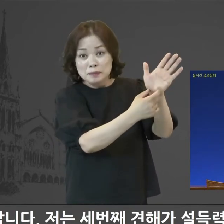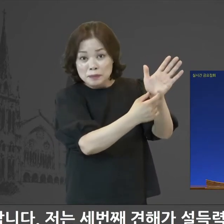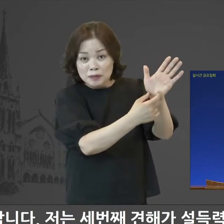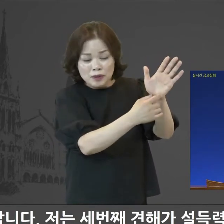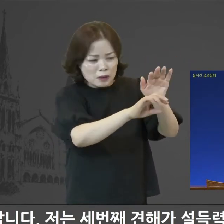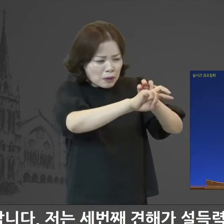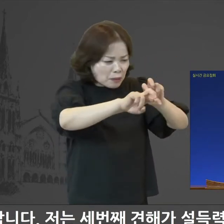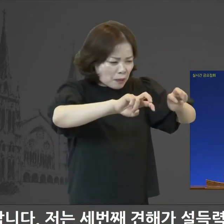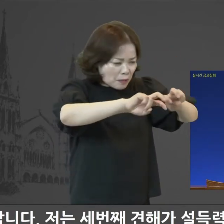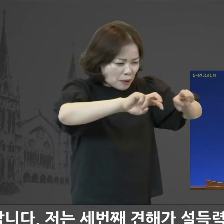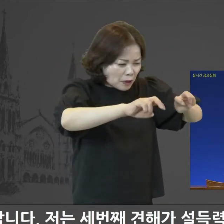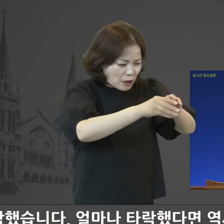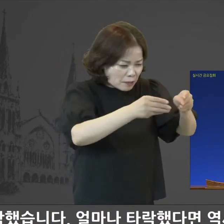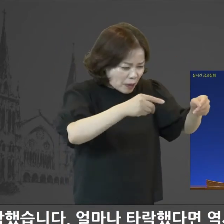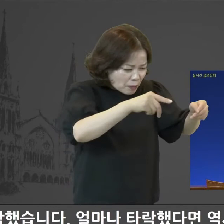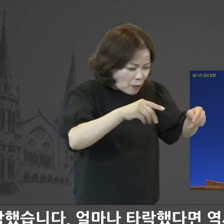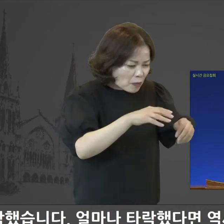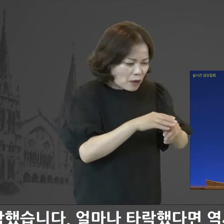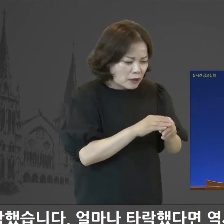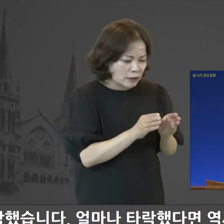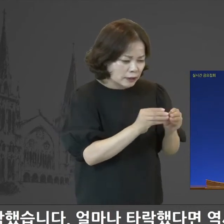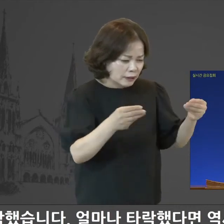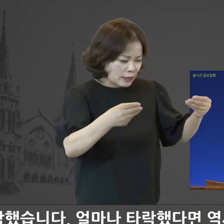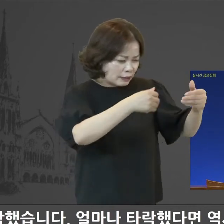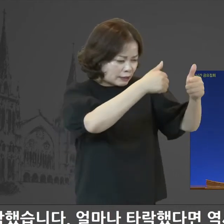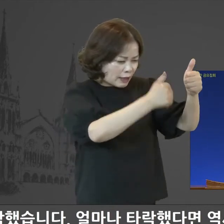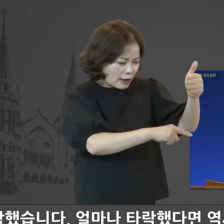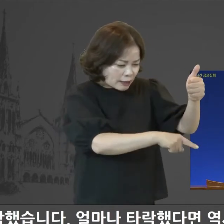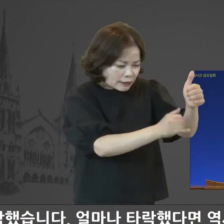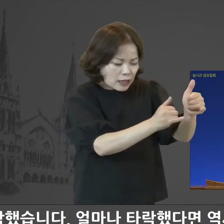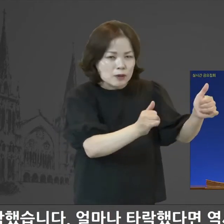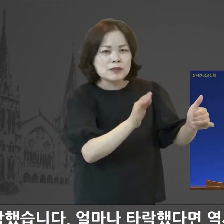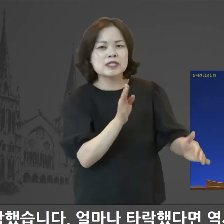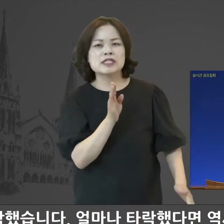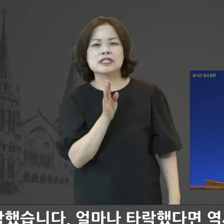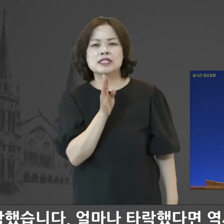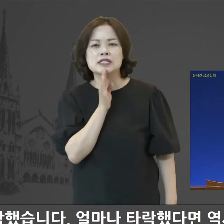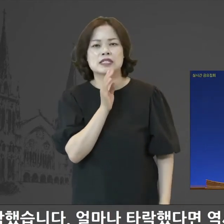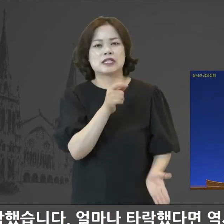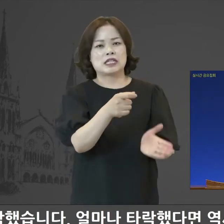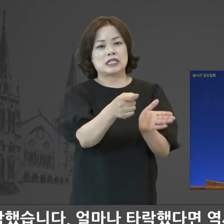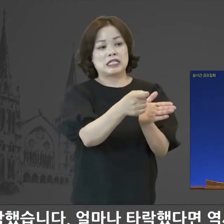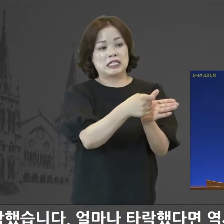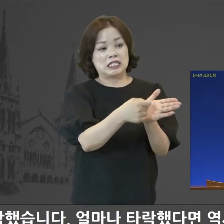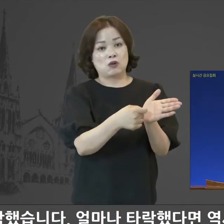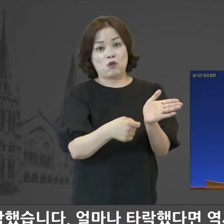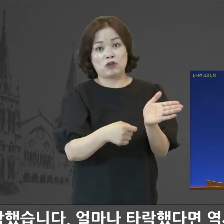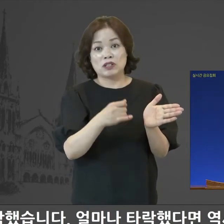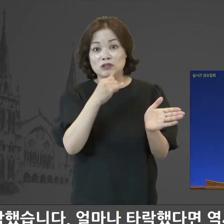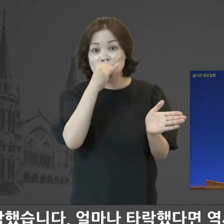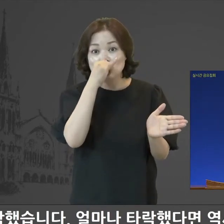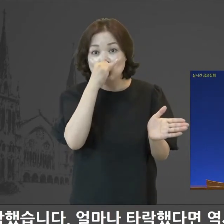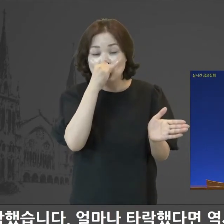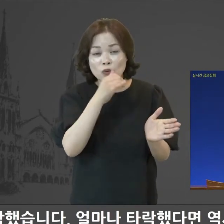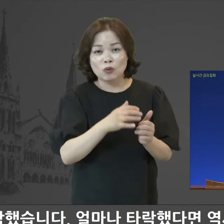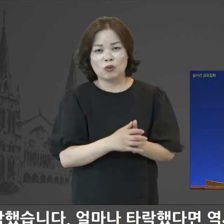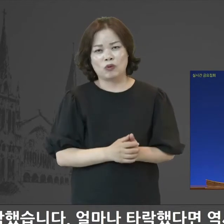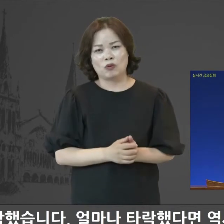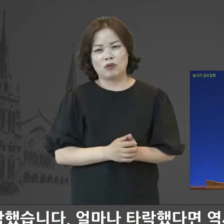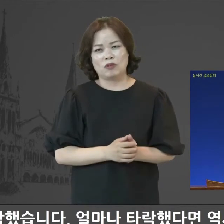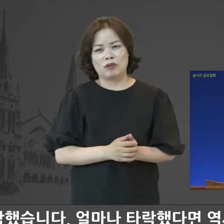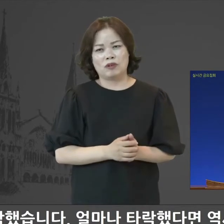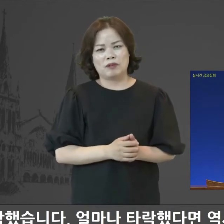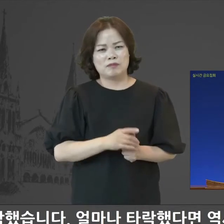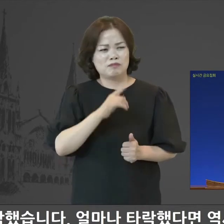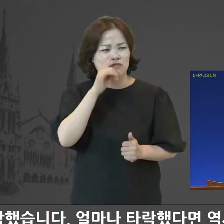다 뒤져보면요, 이 벨릭스가 굉장히 타락한 사람으로 실제로 기록되어 있습니다.